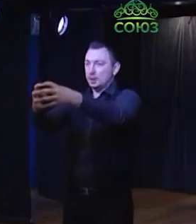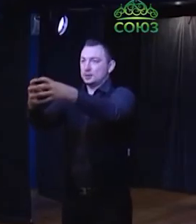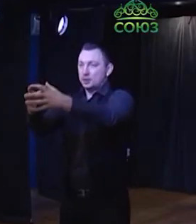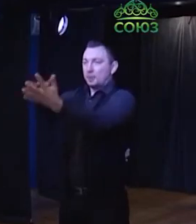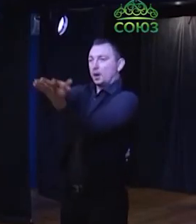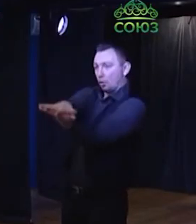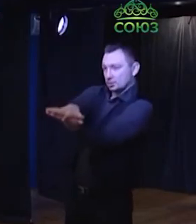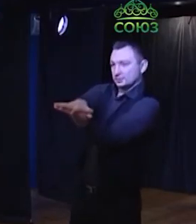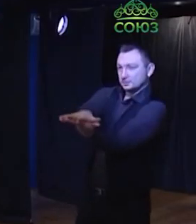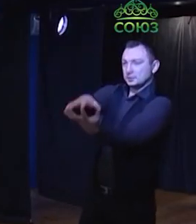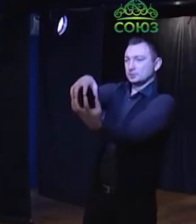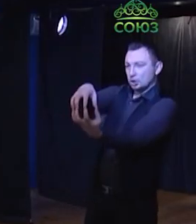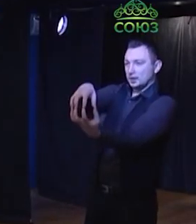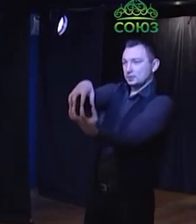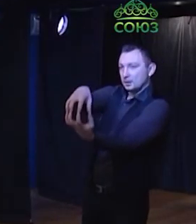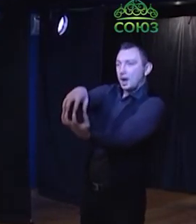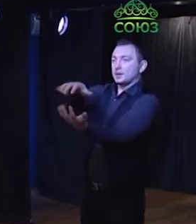сделать единственно верные выводы